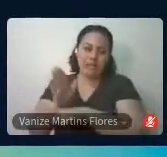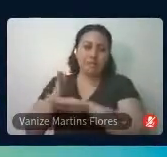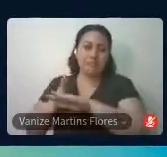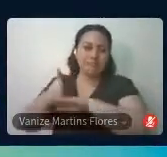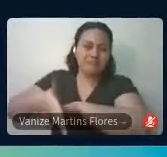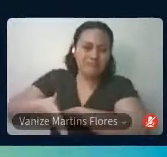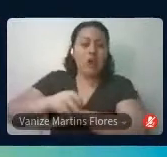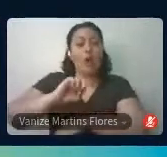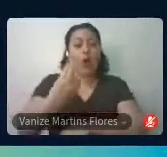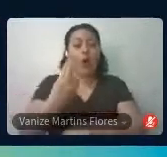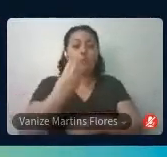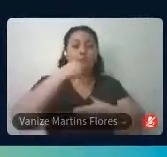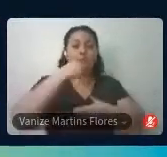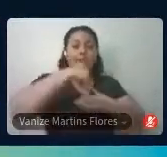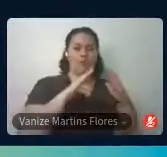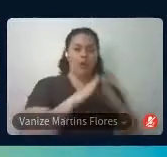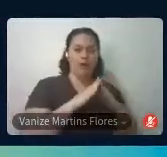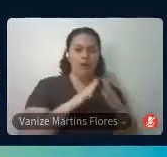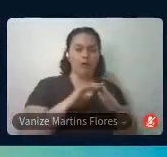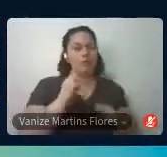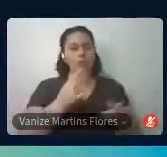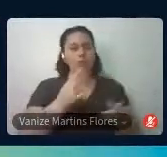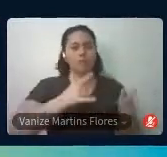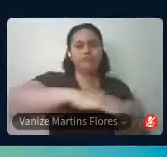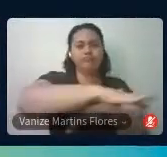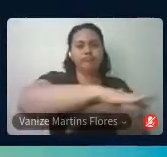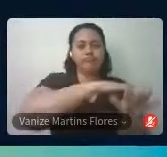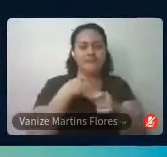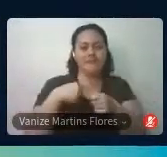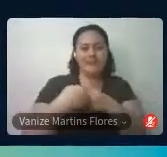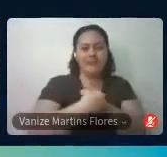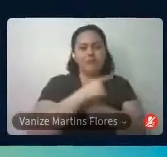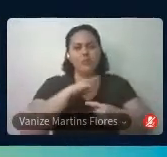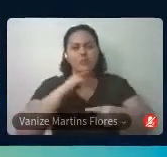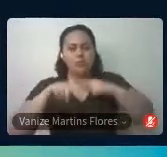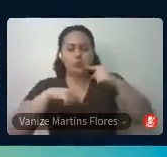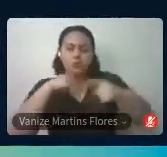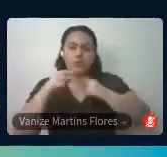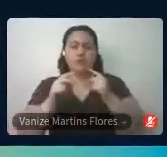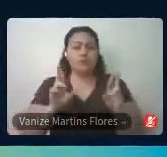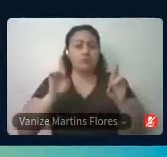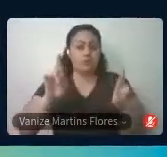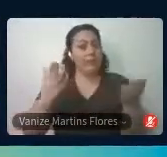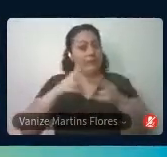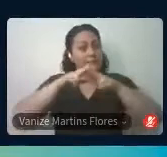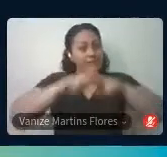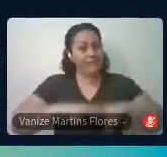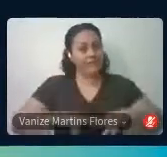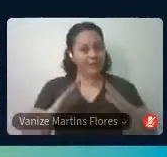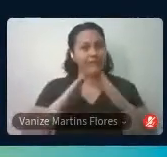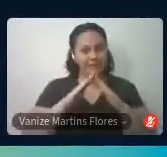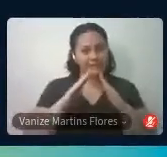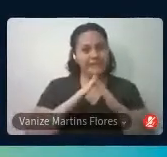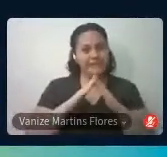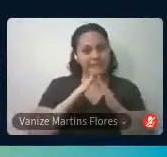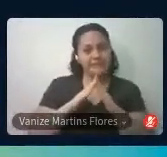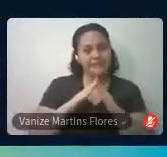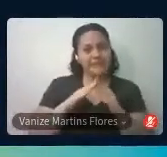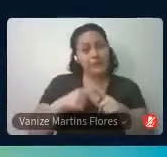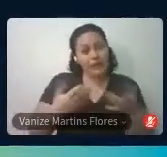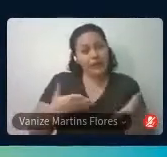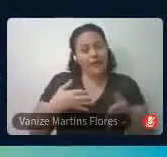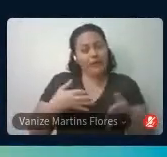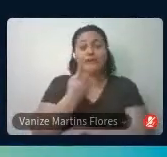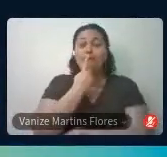estão circulando pela cidade. Eu espero que fiquem em casa, né, que nós estamos em vermelho, então a